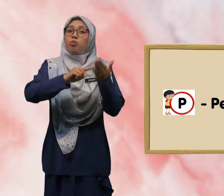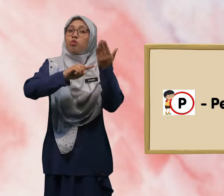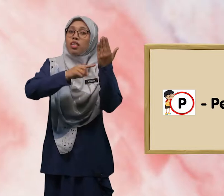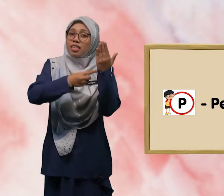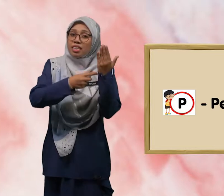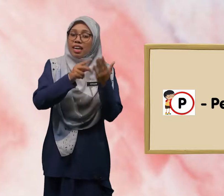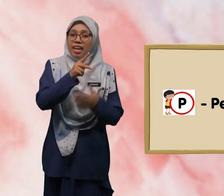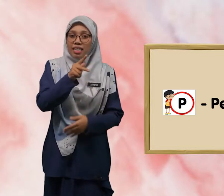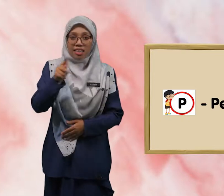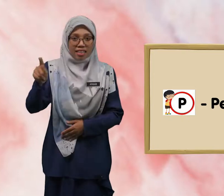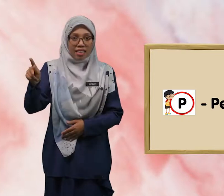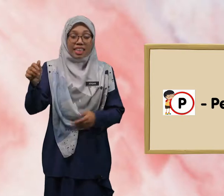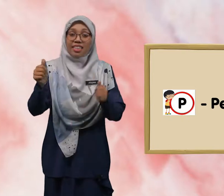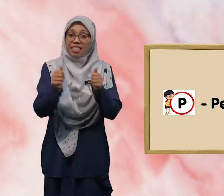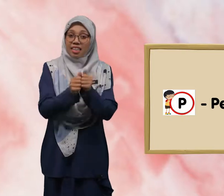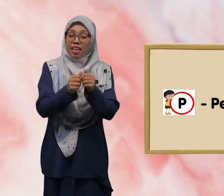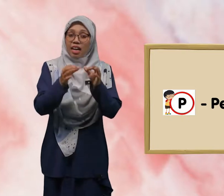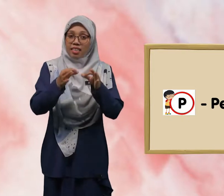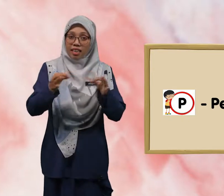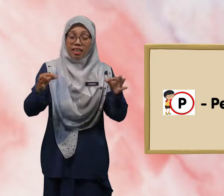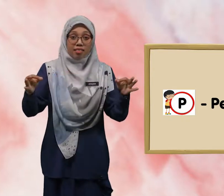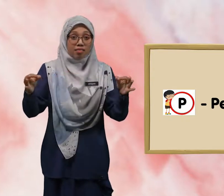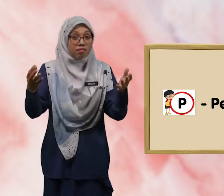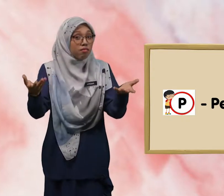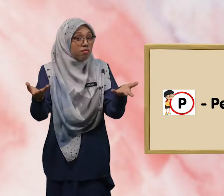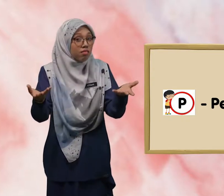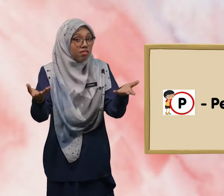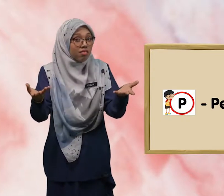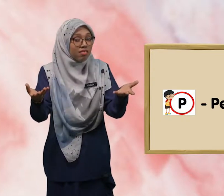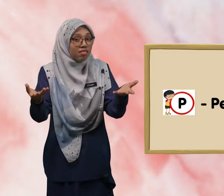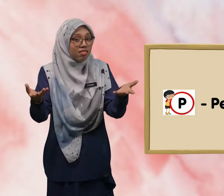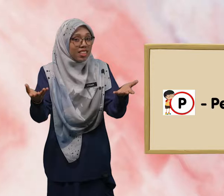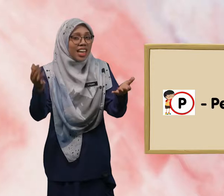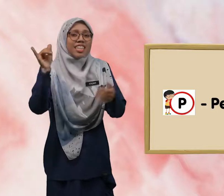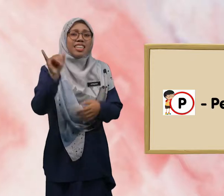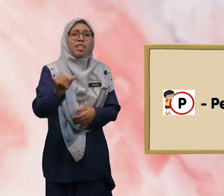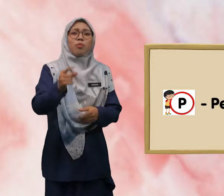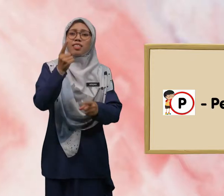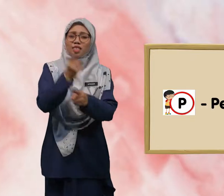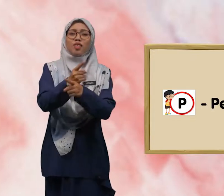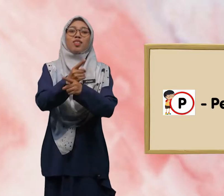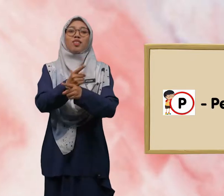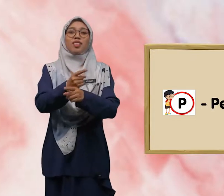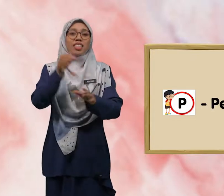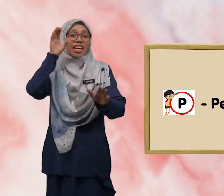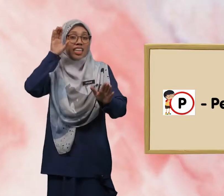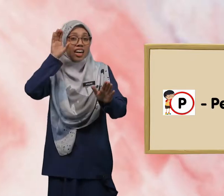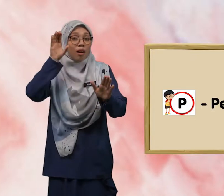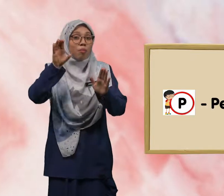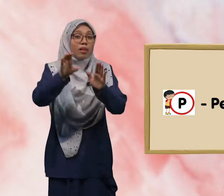mulek in dengan ayat ya betul gambar